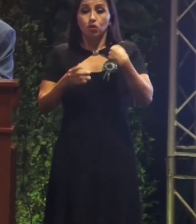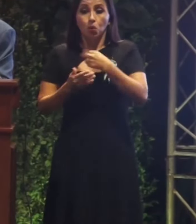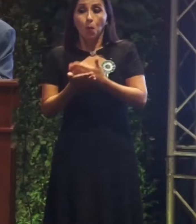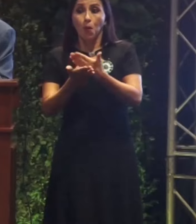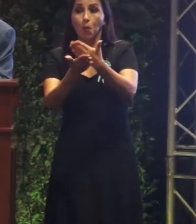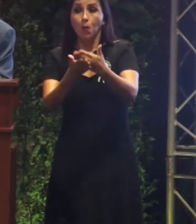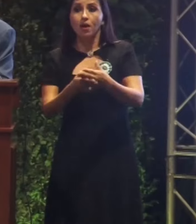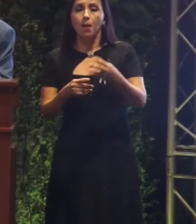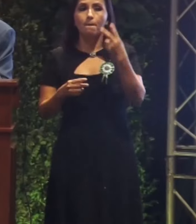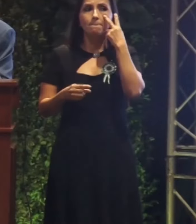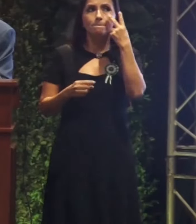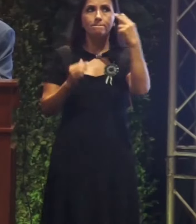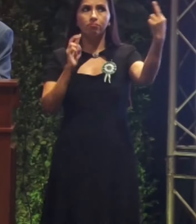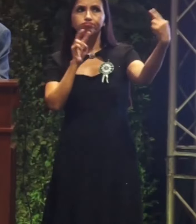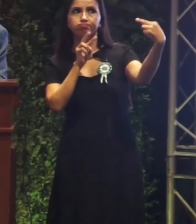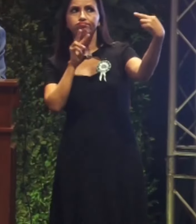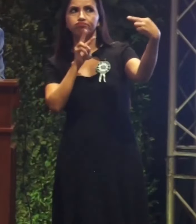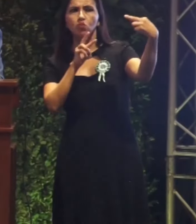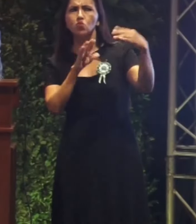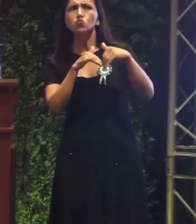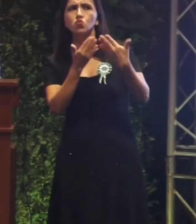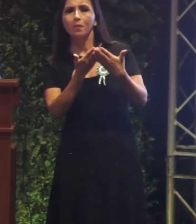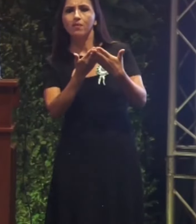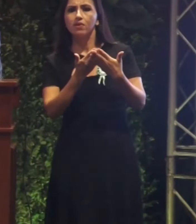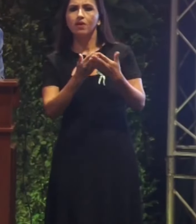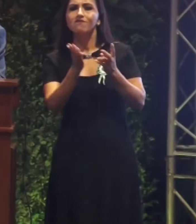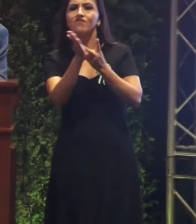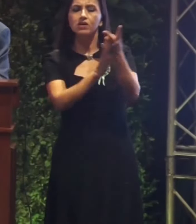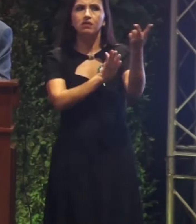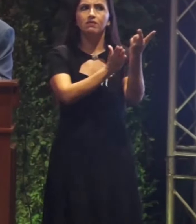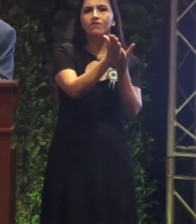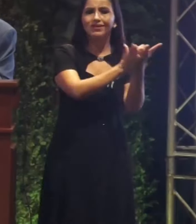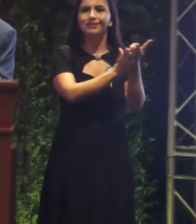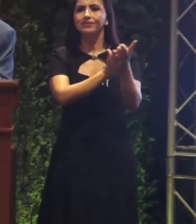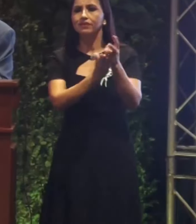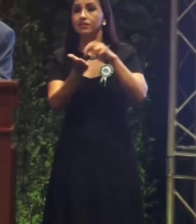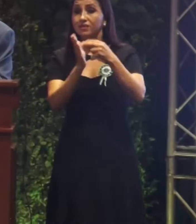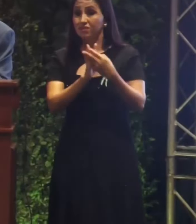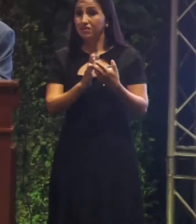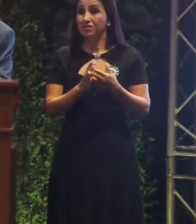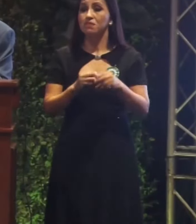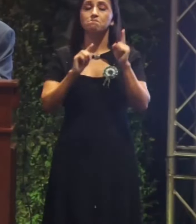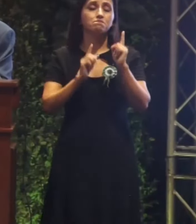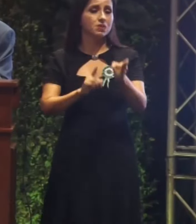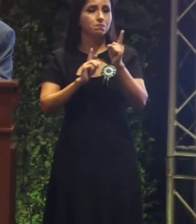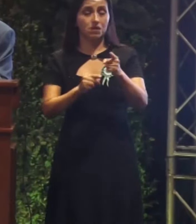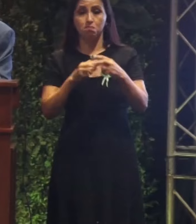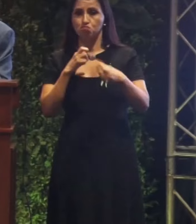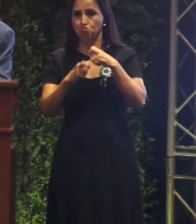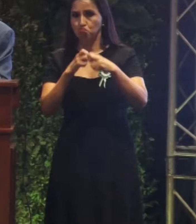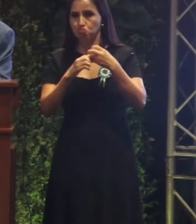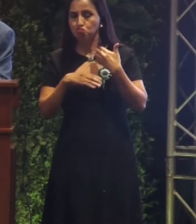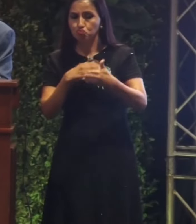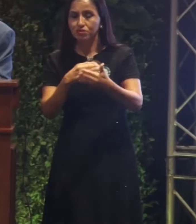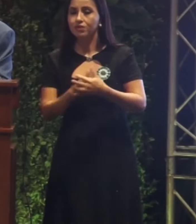si no nos planteamos los temas mirándonos y diciéndonos la verdad, vamos a seguir en problemas. Si tenemos